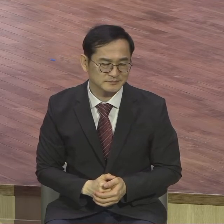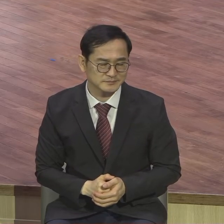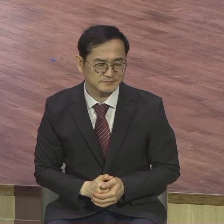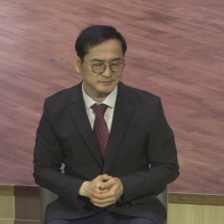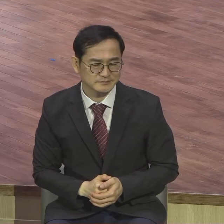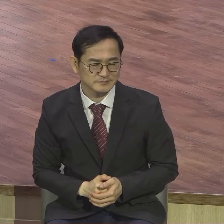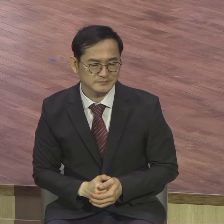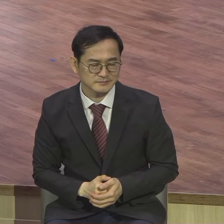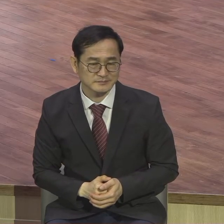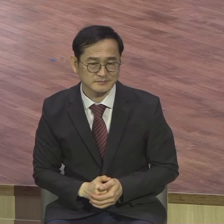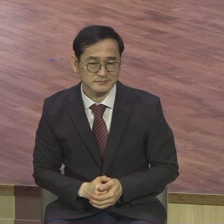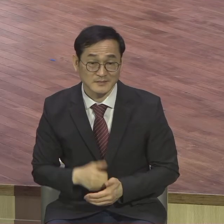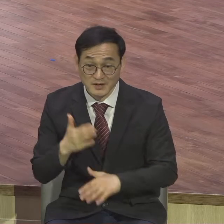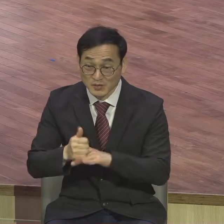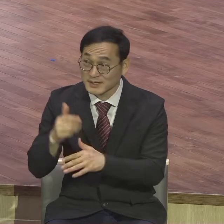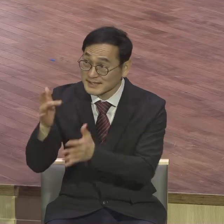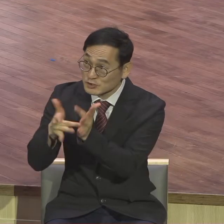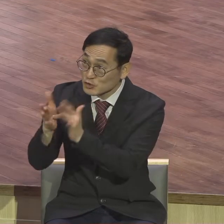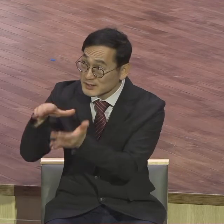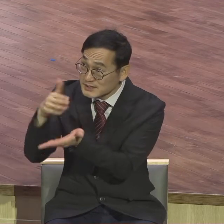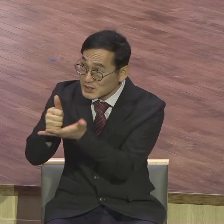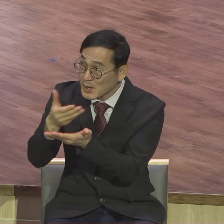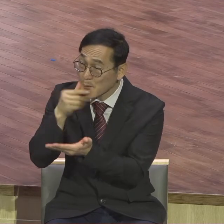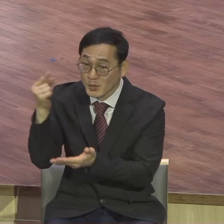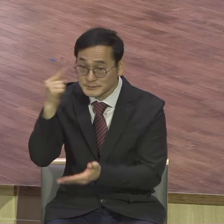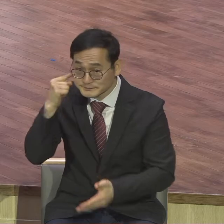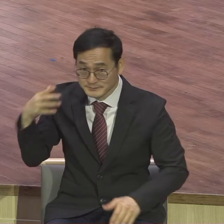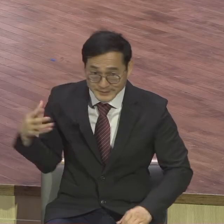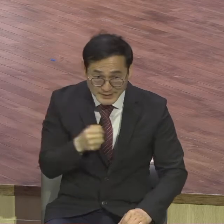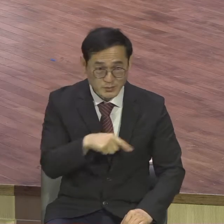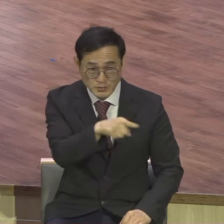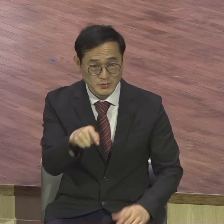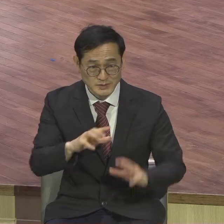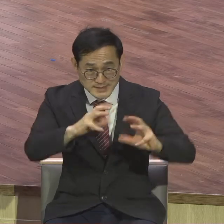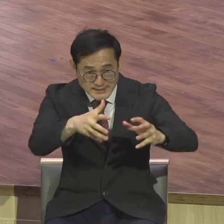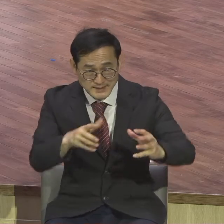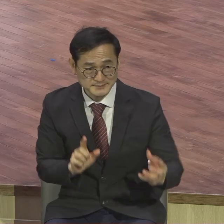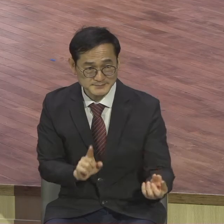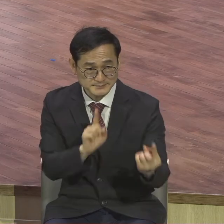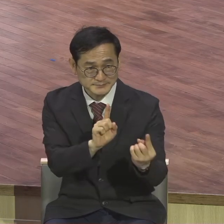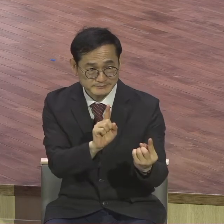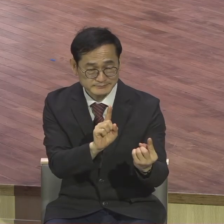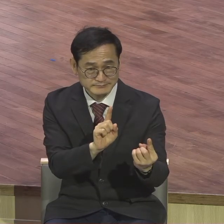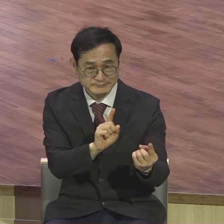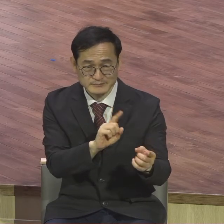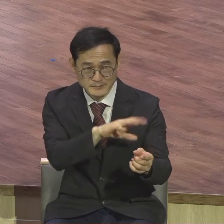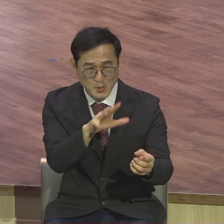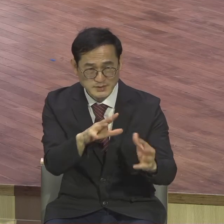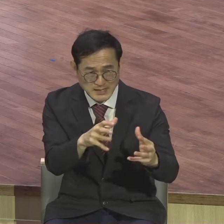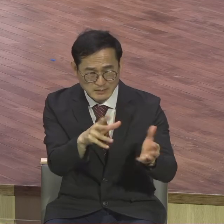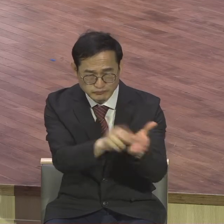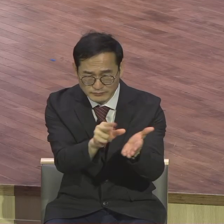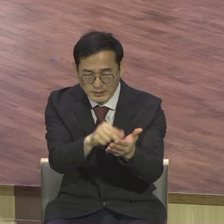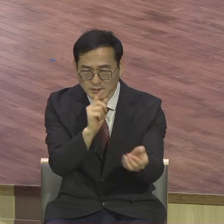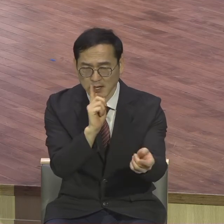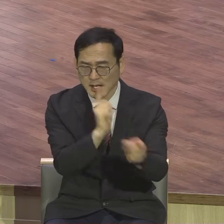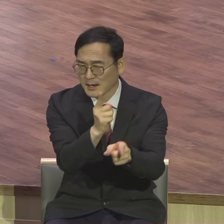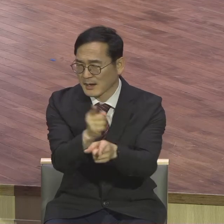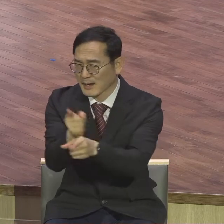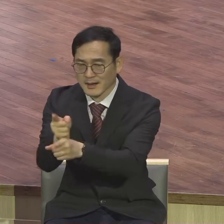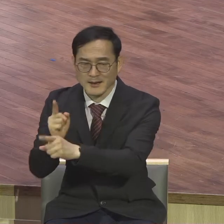게 아니라 세상이 여러분을 감당 못해. 그래야 돼. 지금 코로나19 팬데믹 상황